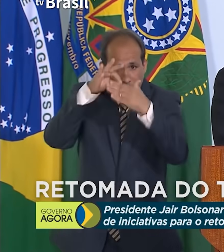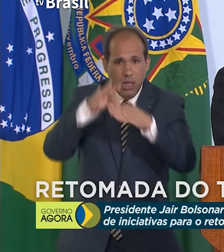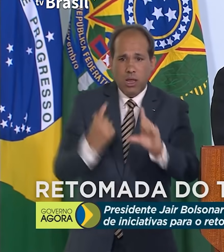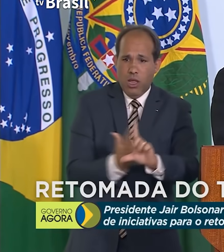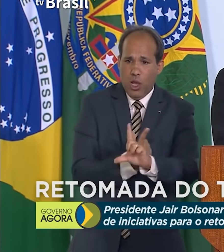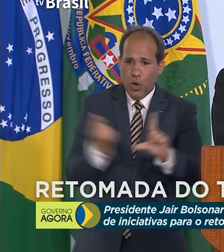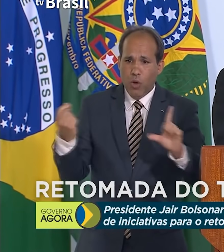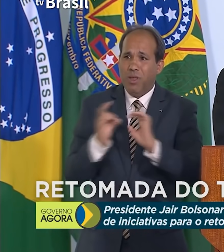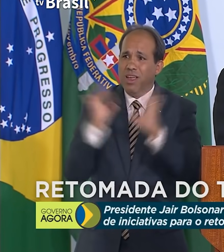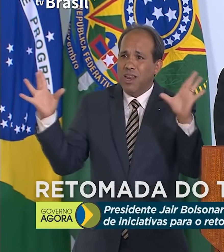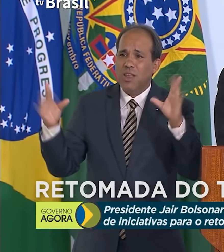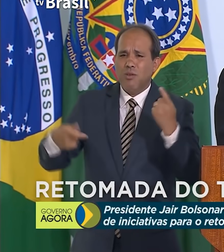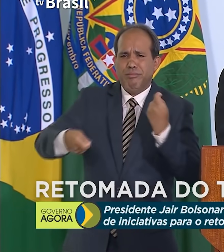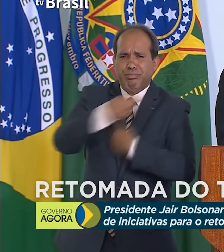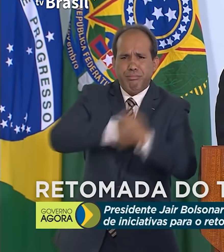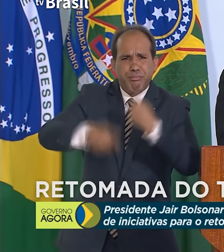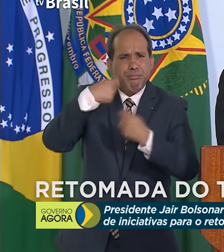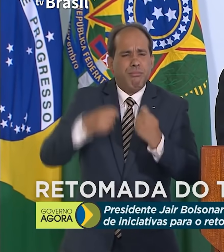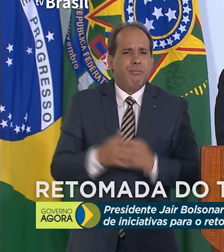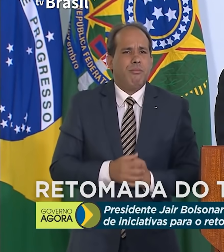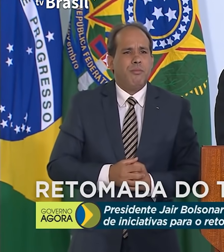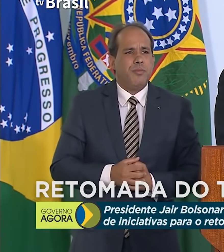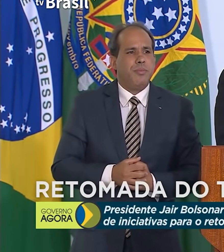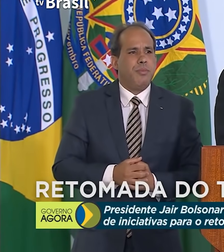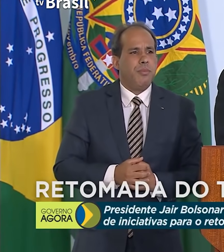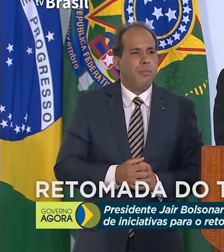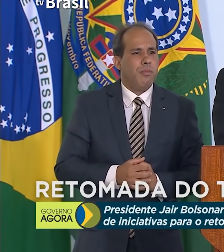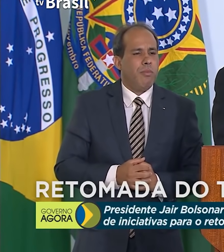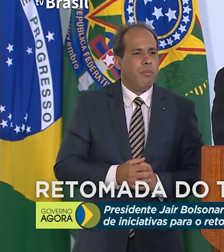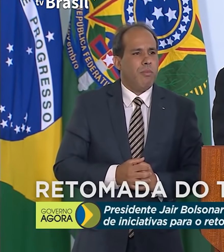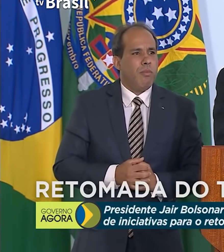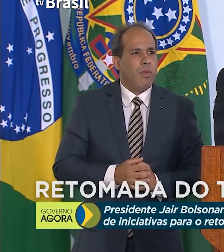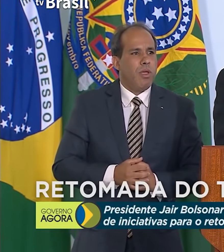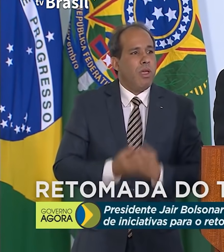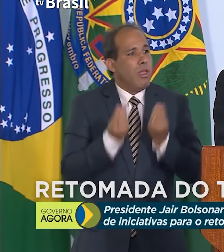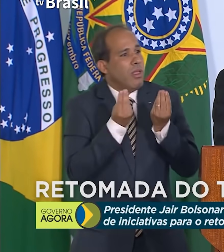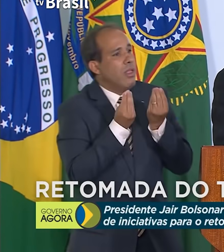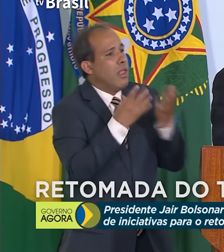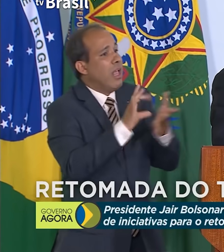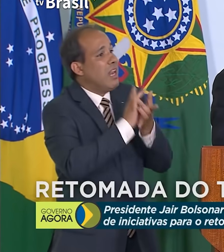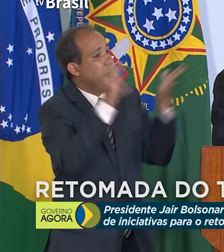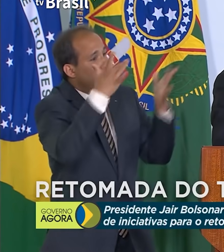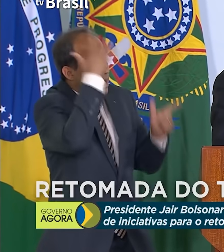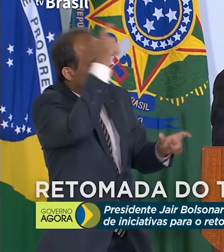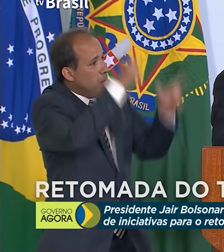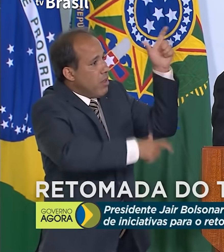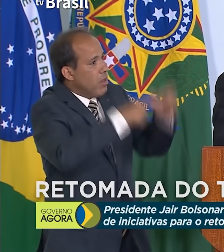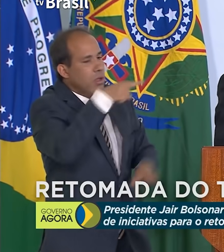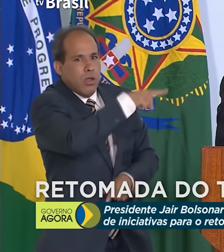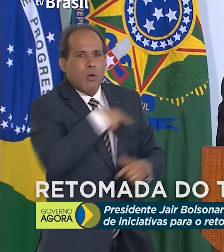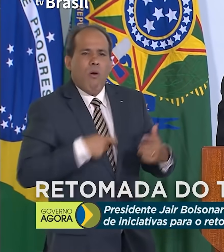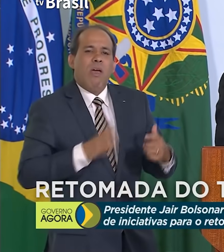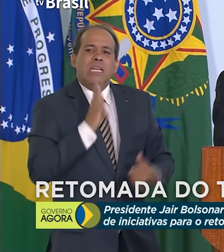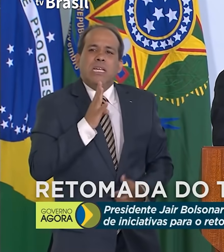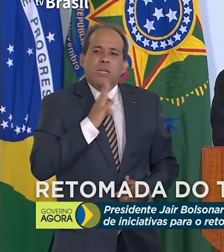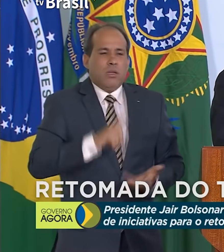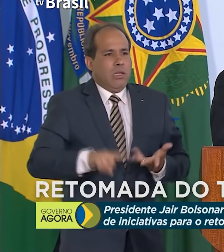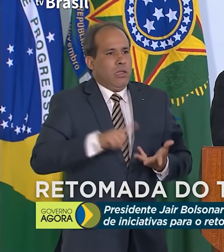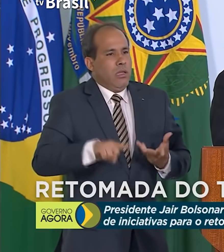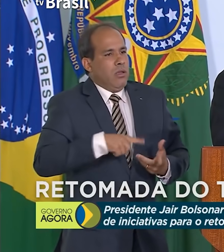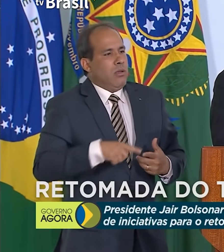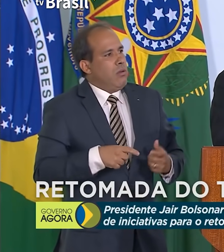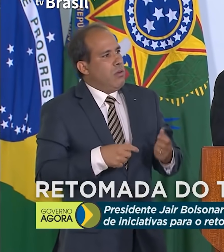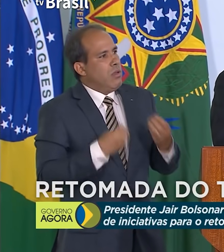economia livre mercado o jogo de verdade aqui que é trabalha não enchendo o saco não atrapalha aqui é